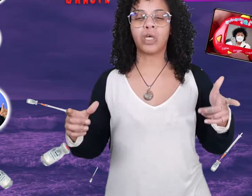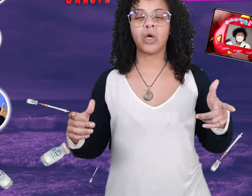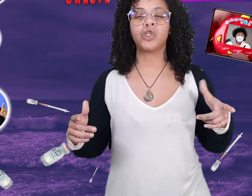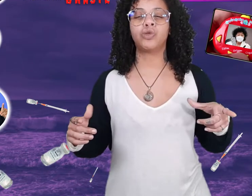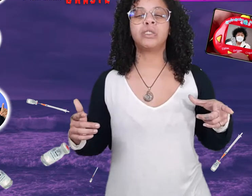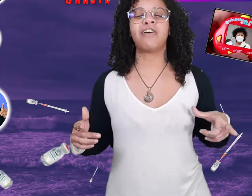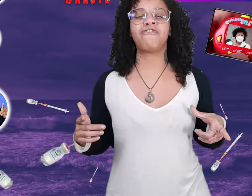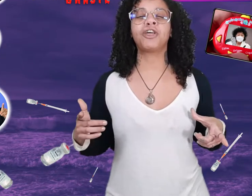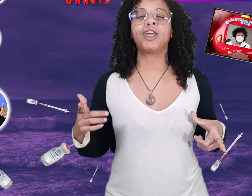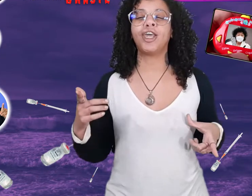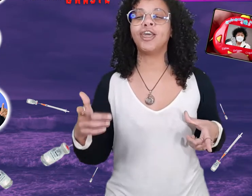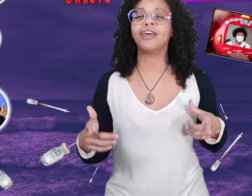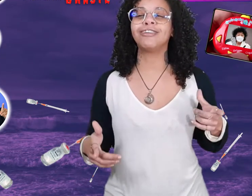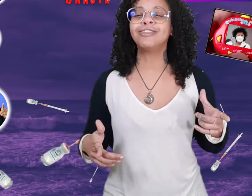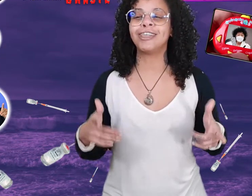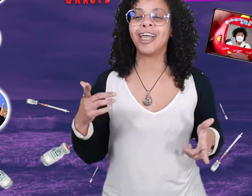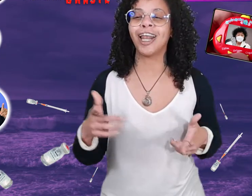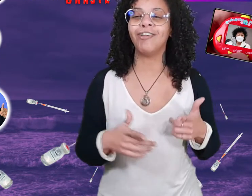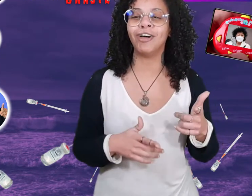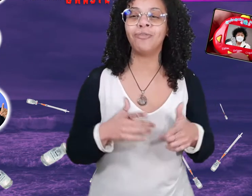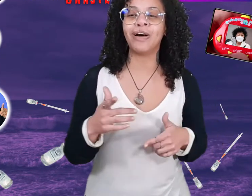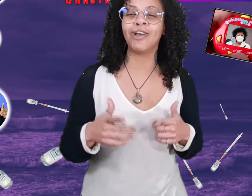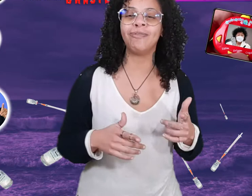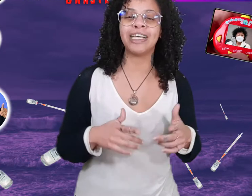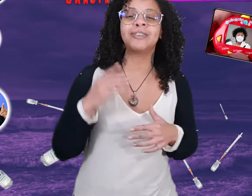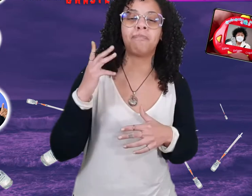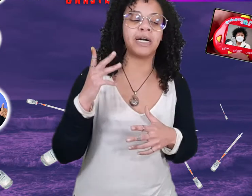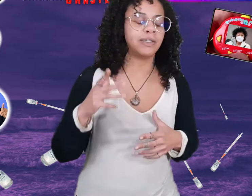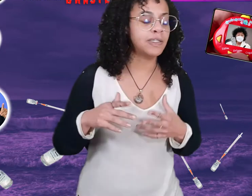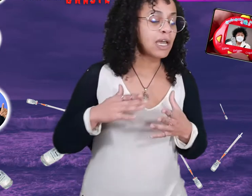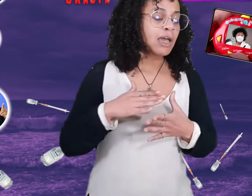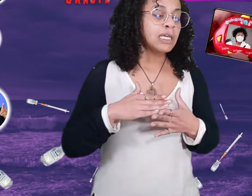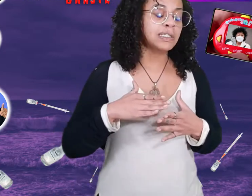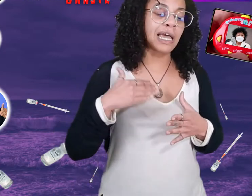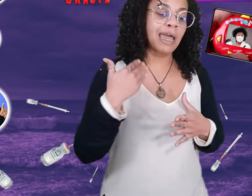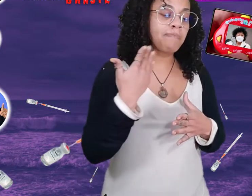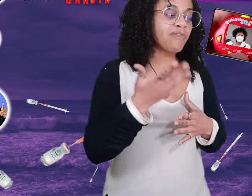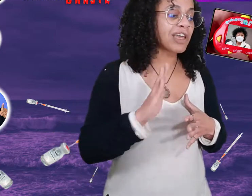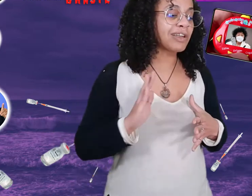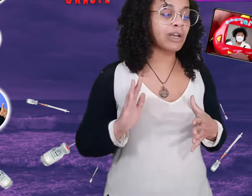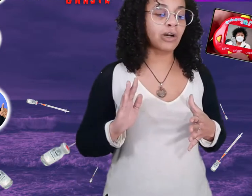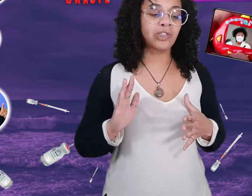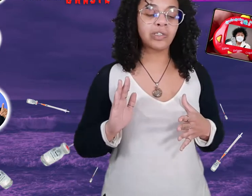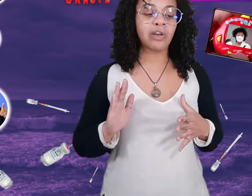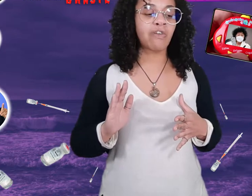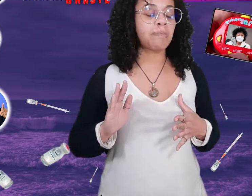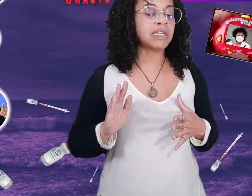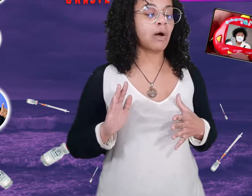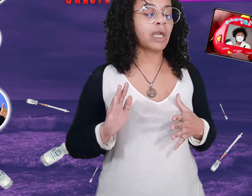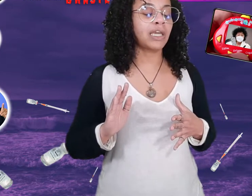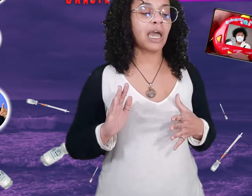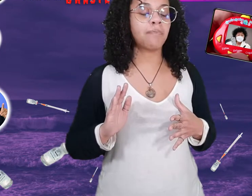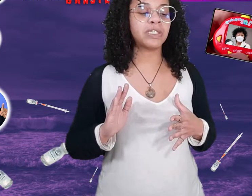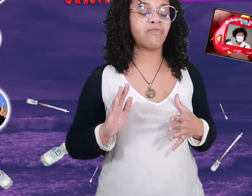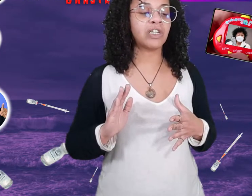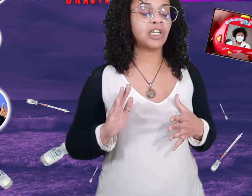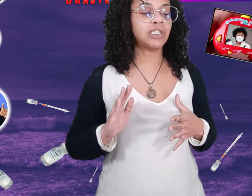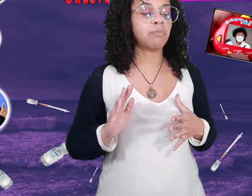Quem curtiu Stephen King, assim, né, mano? O bagulho mais fãs. Sempre vai ter um negócio que você não vai pensar o que que é, mas na verdade sempre